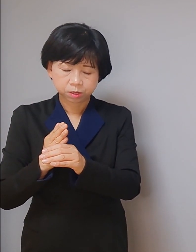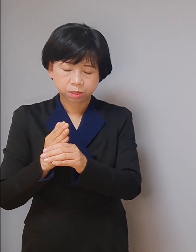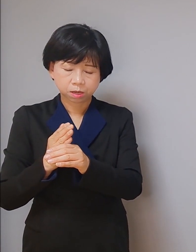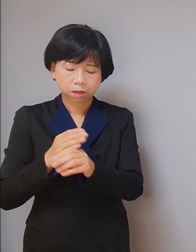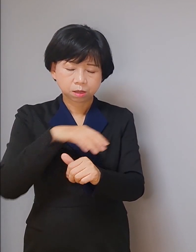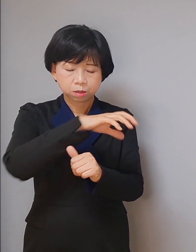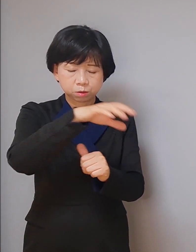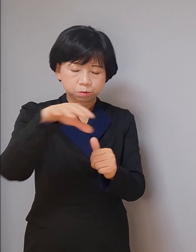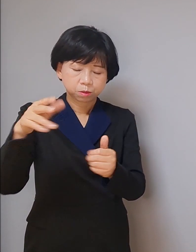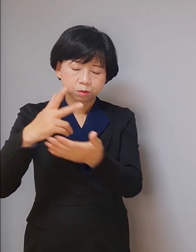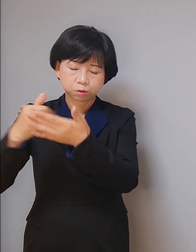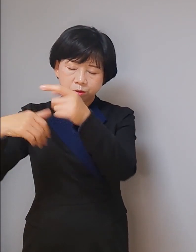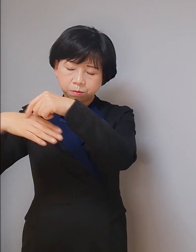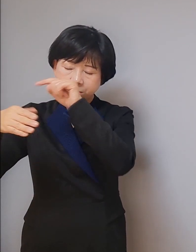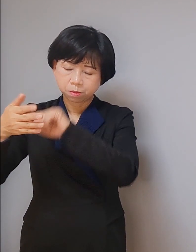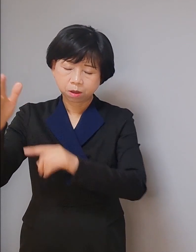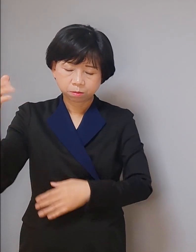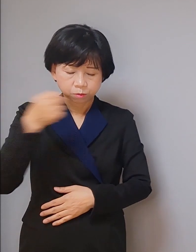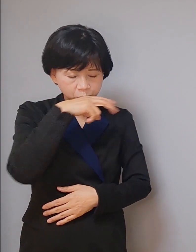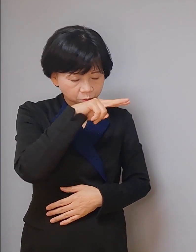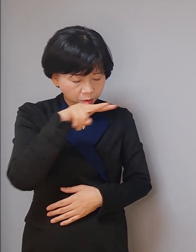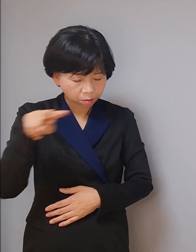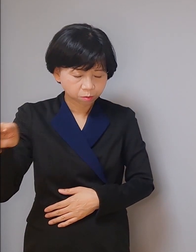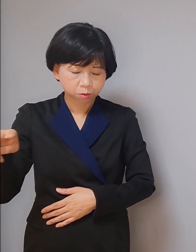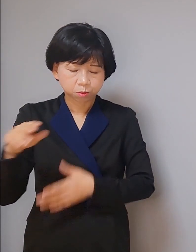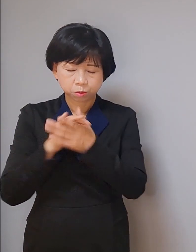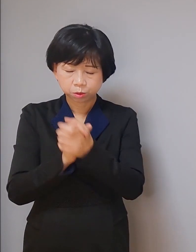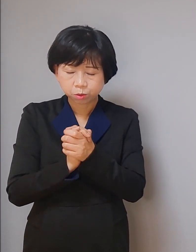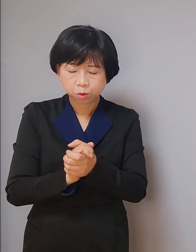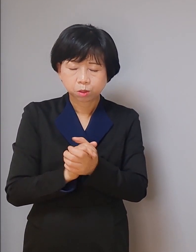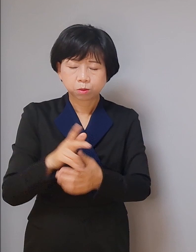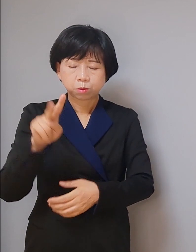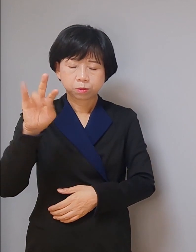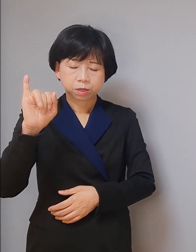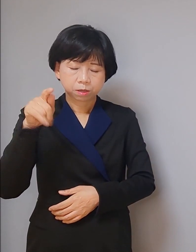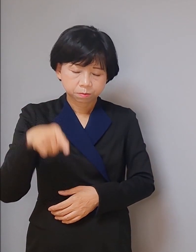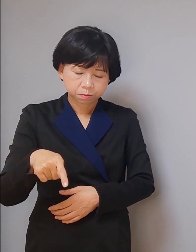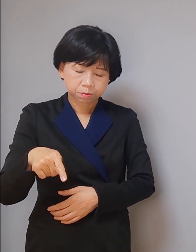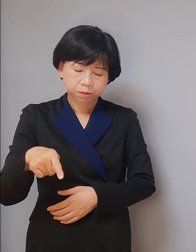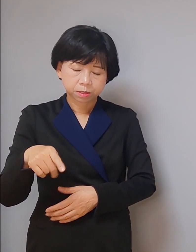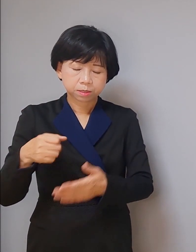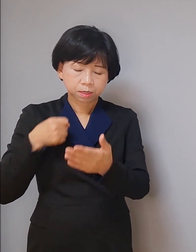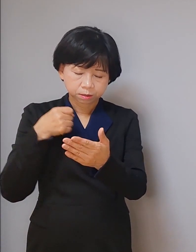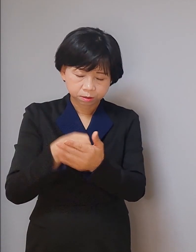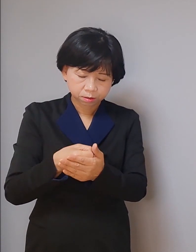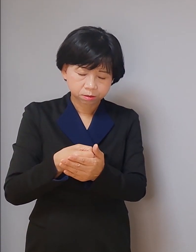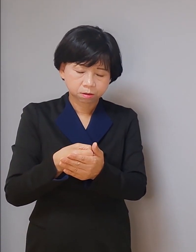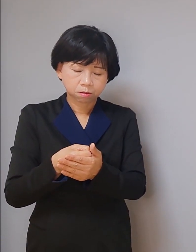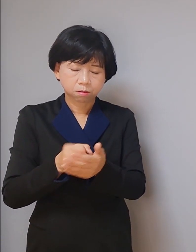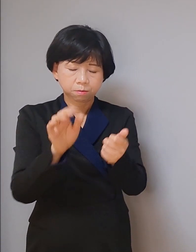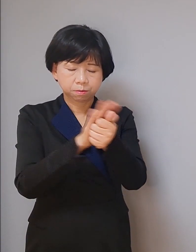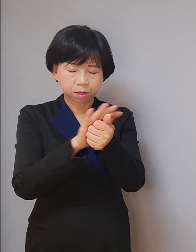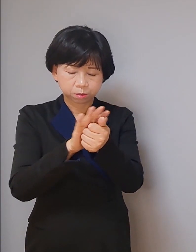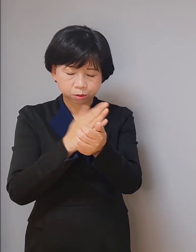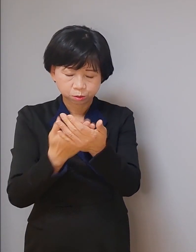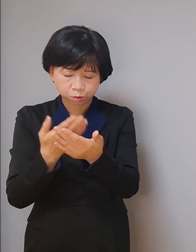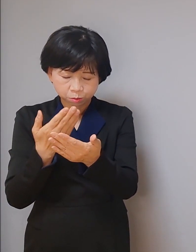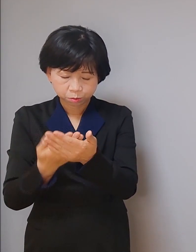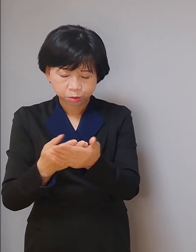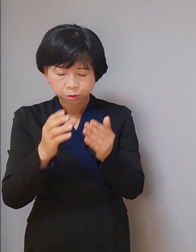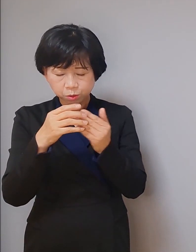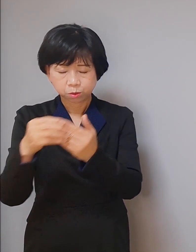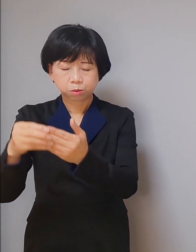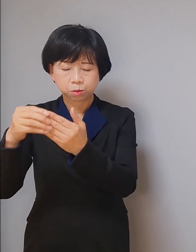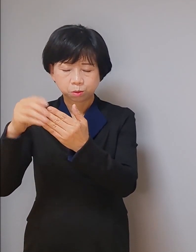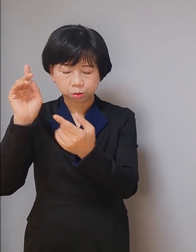하시고 기도함으로 VIP를 작정하게 하시고 VIP들의 마음을 주님께서 친히 만져주시고 주님의 인도하심에